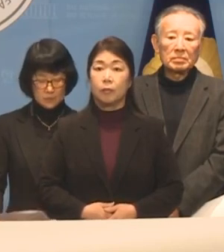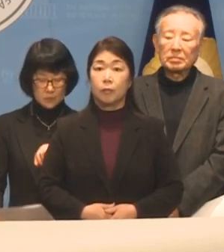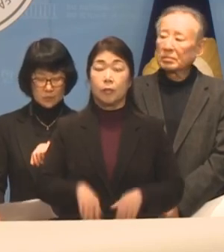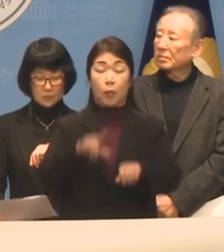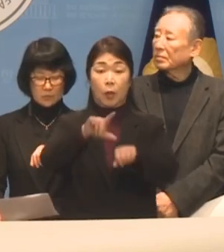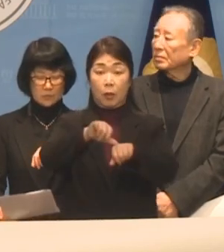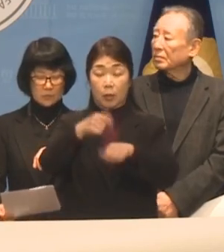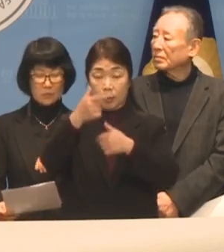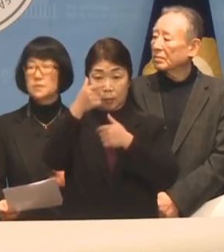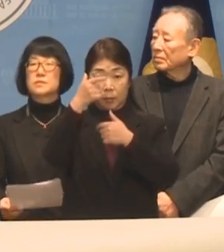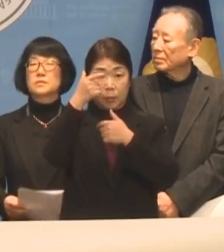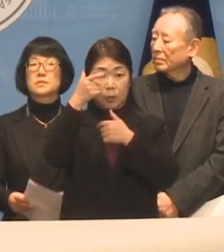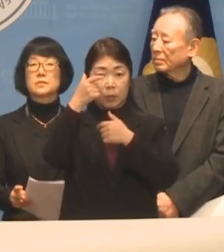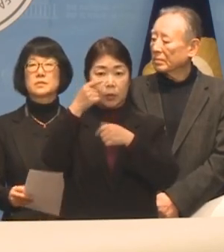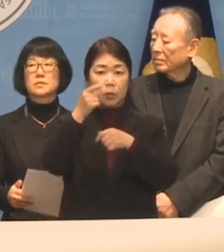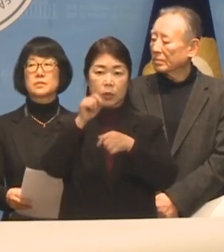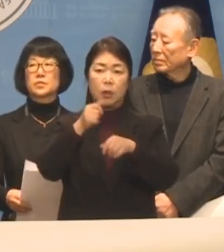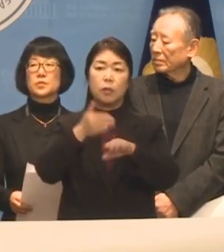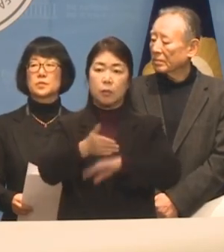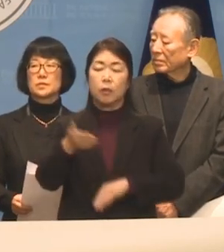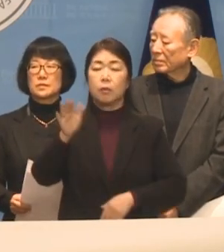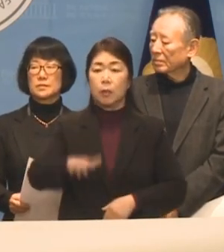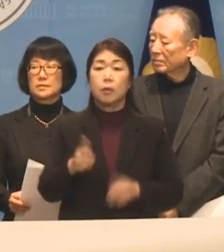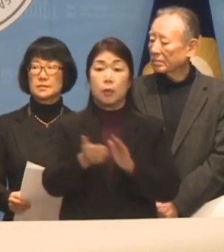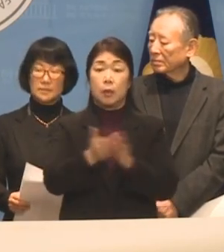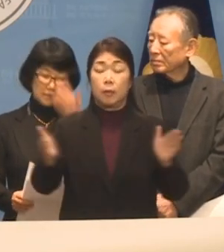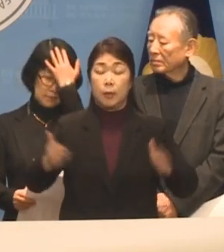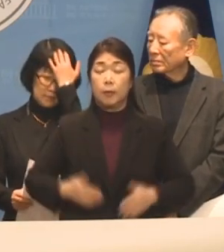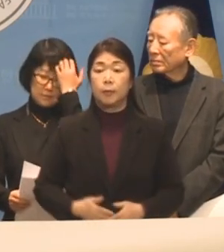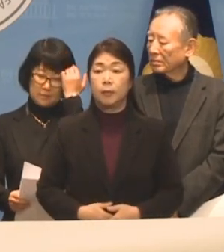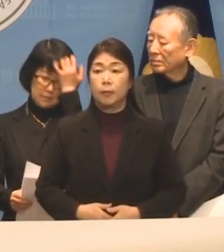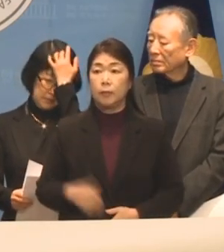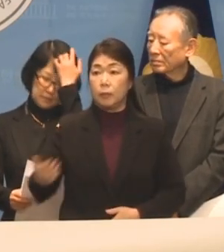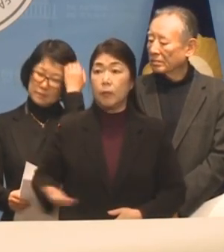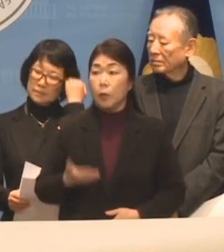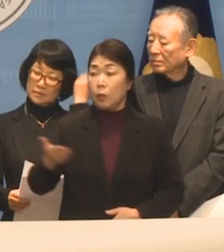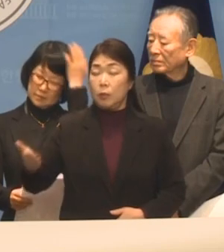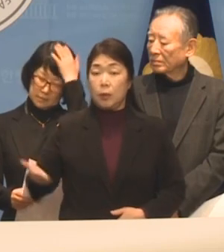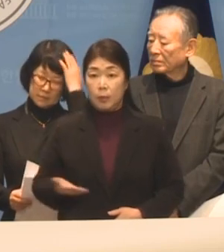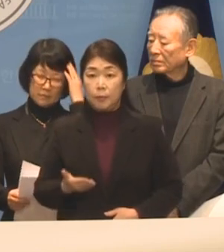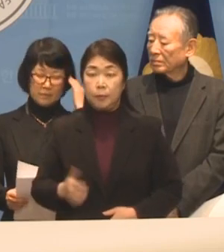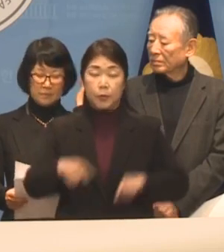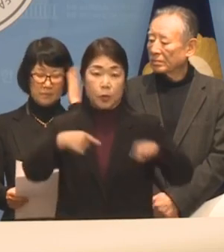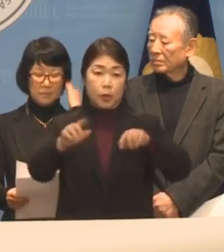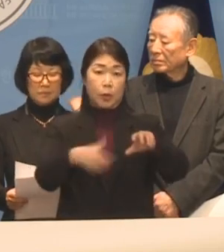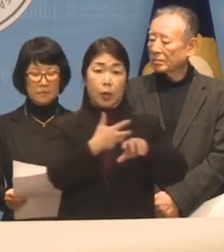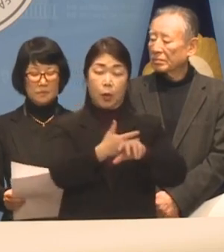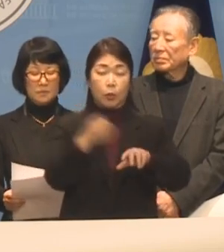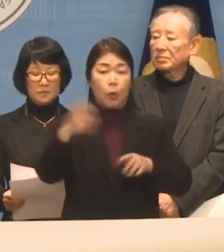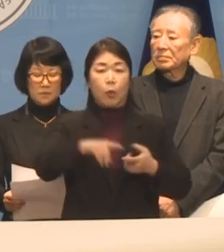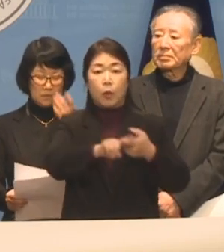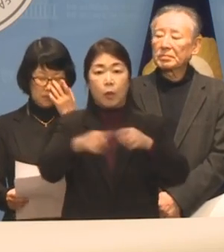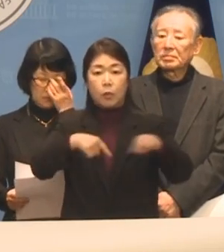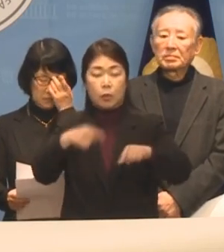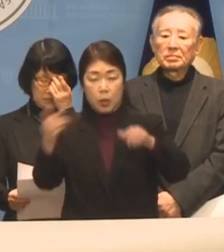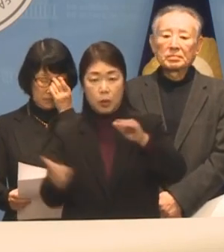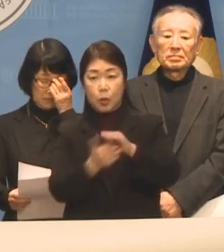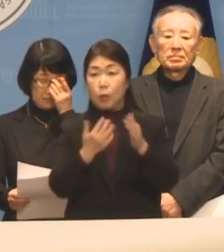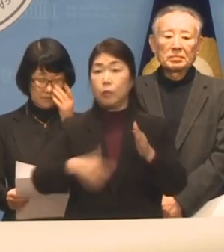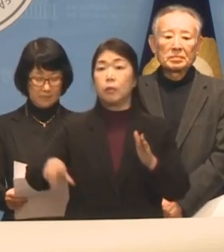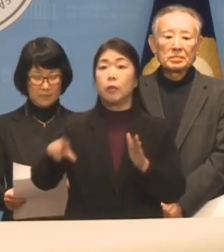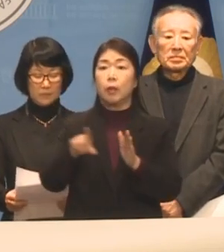시간이 지났습니다. 자, 시작하겠습니다. 저희는 정치개혁과 연합정치 실현을